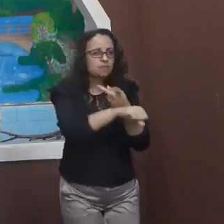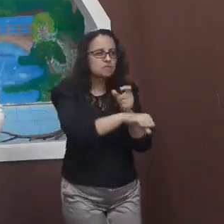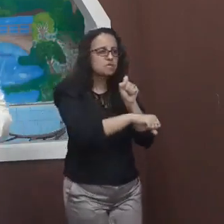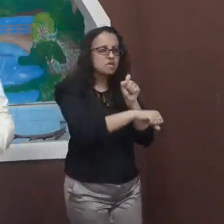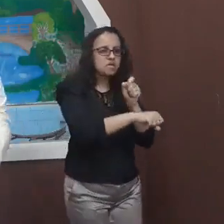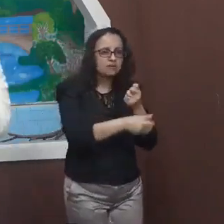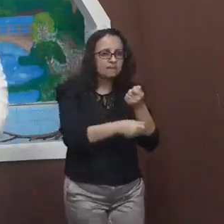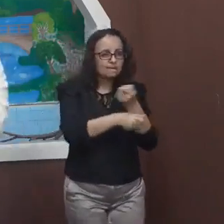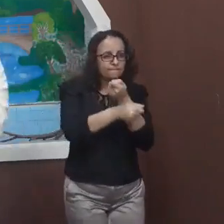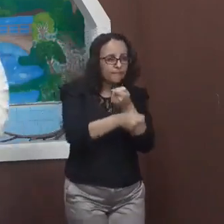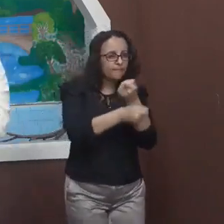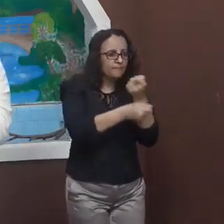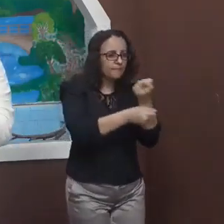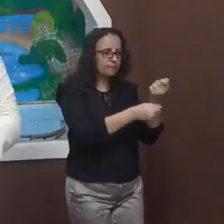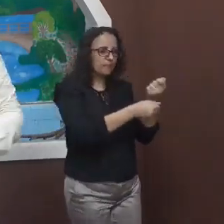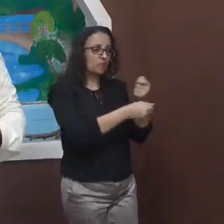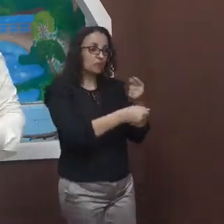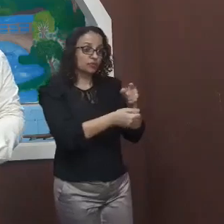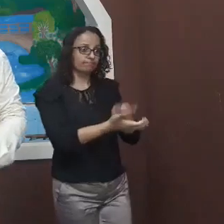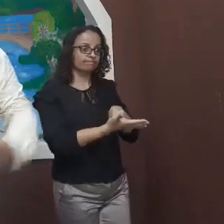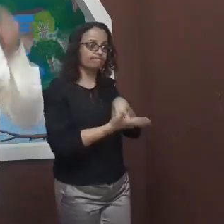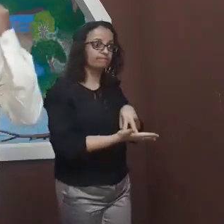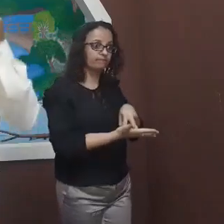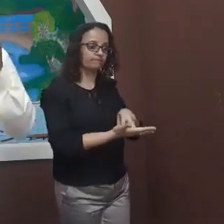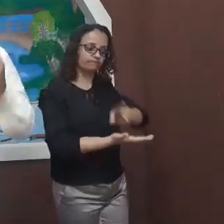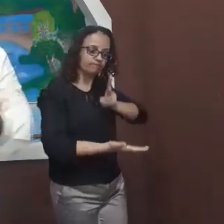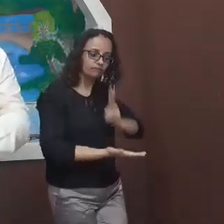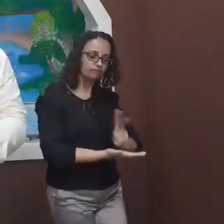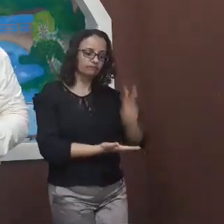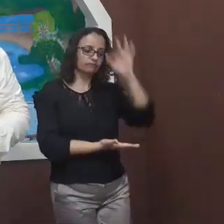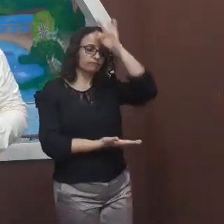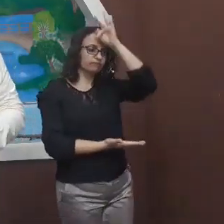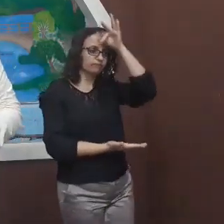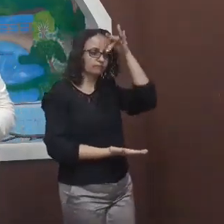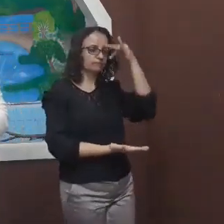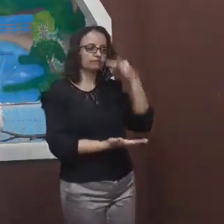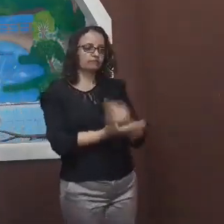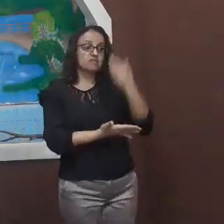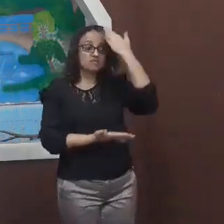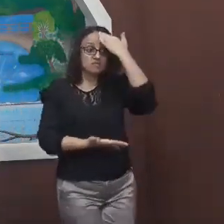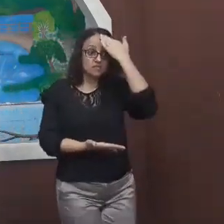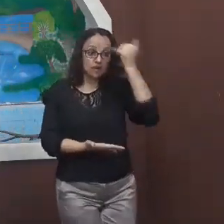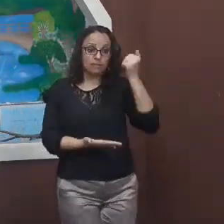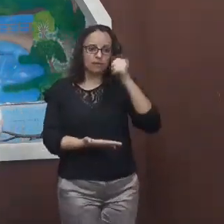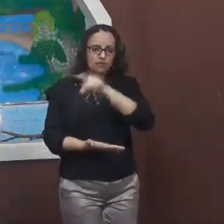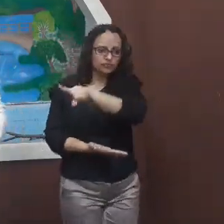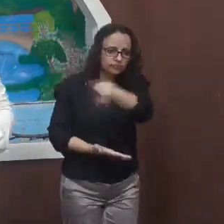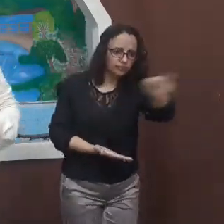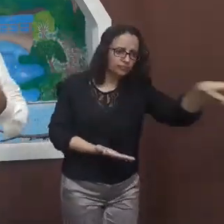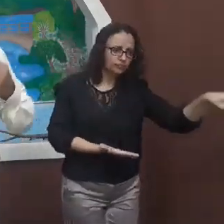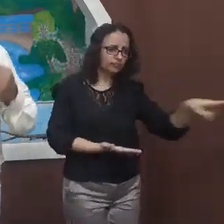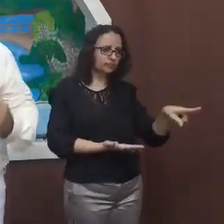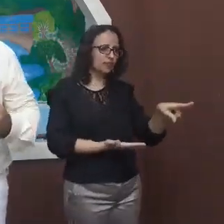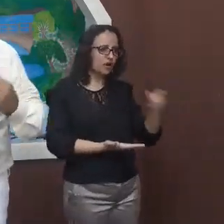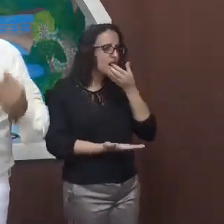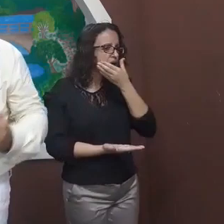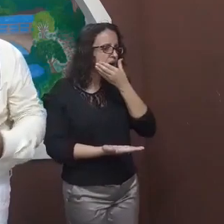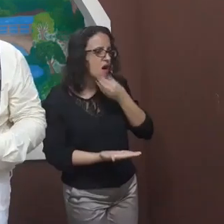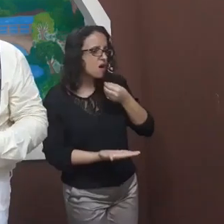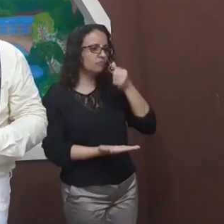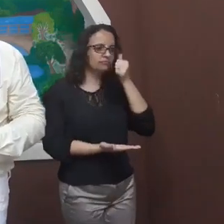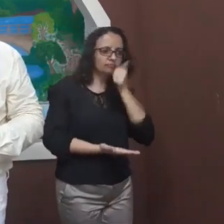devorar. Resistam-lhe, permanecendo firmes na fé, sabendo que os irmãos que vocês têm em todo